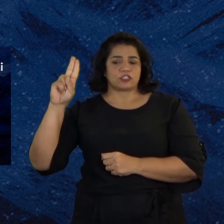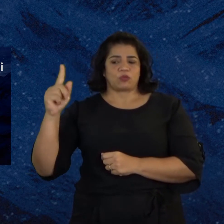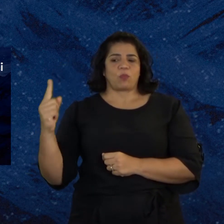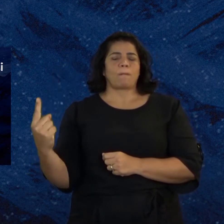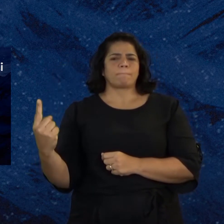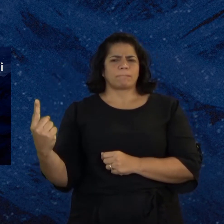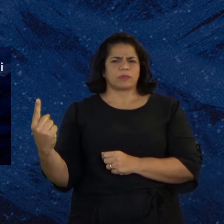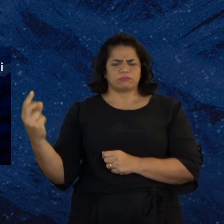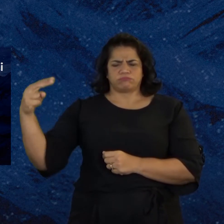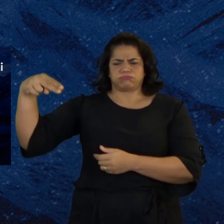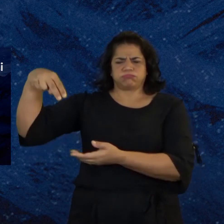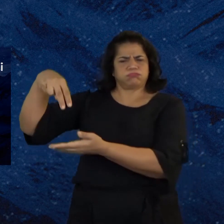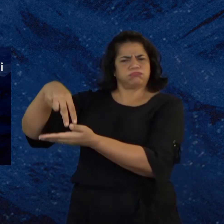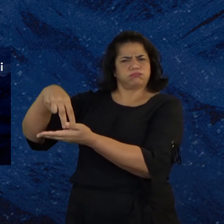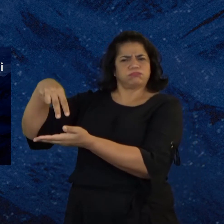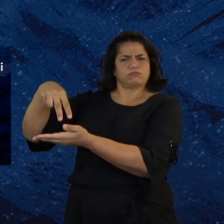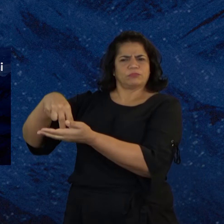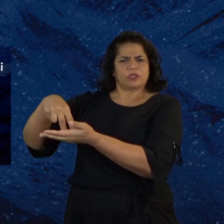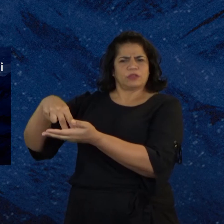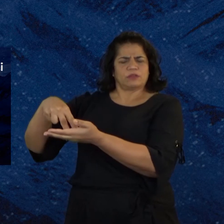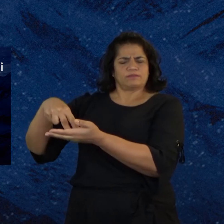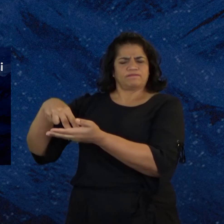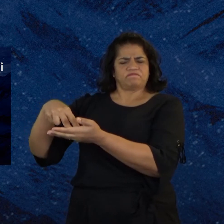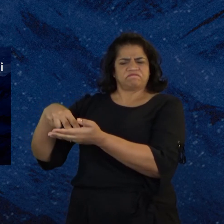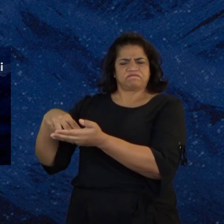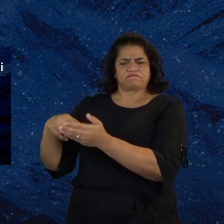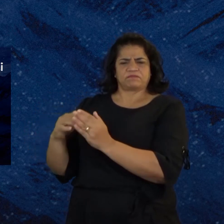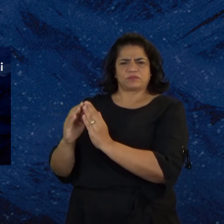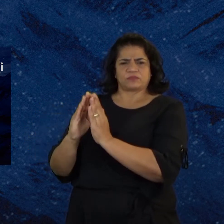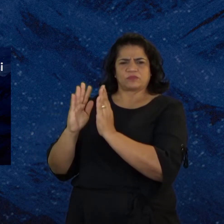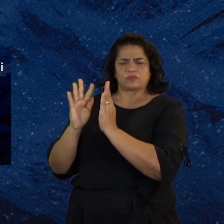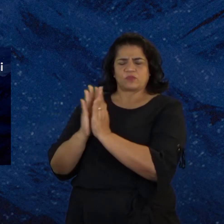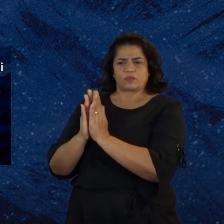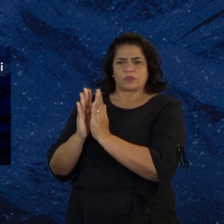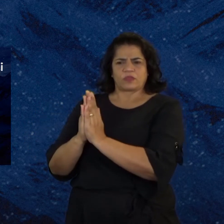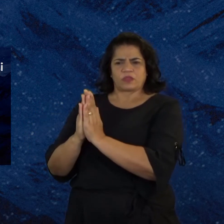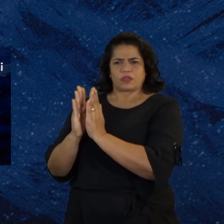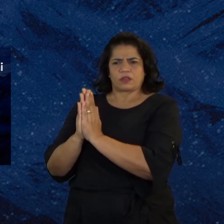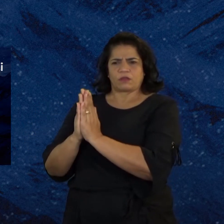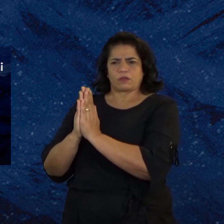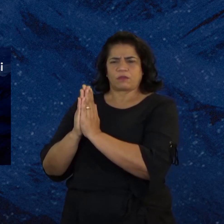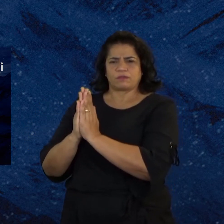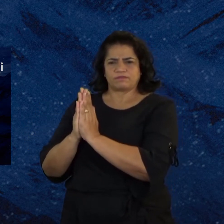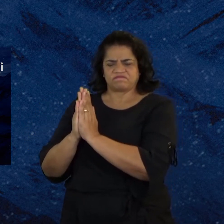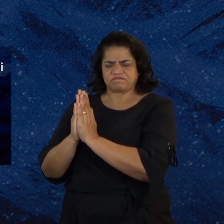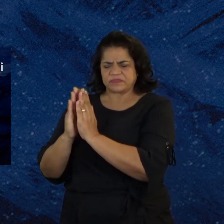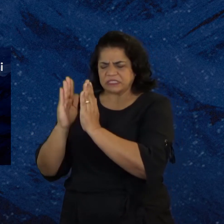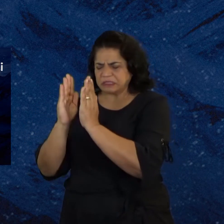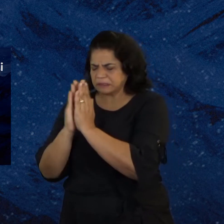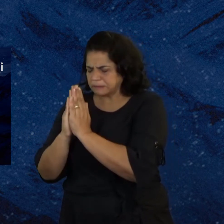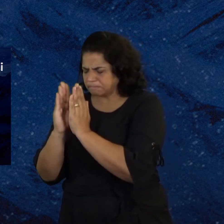orava de si para si mesmo, desta forma: